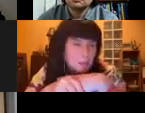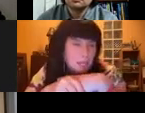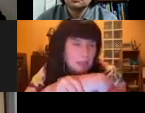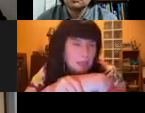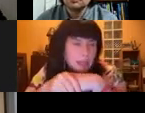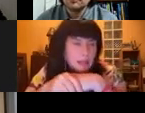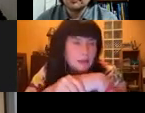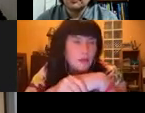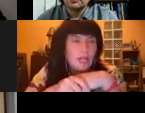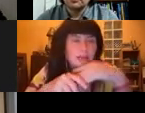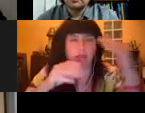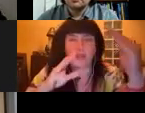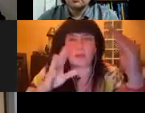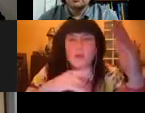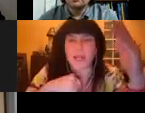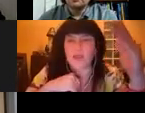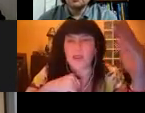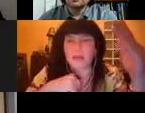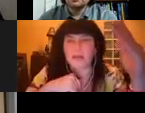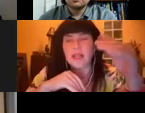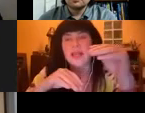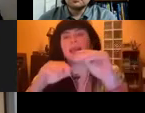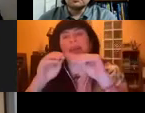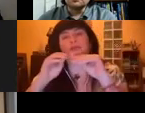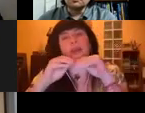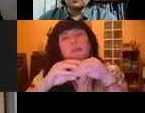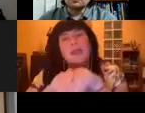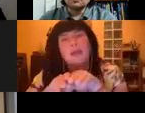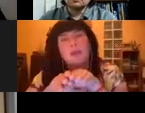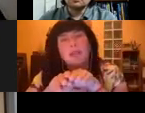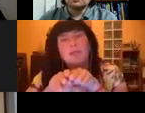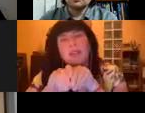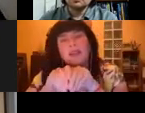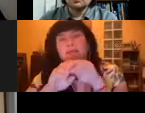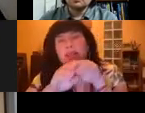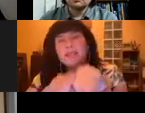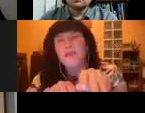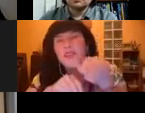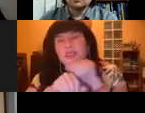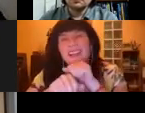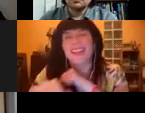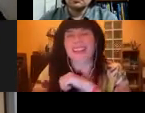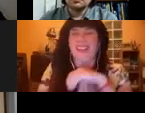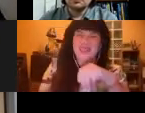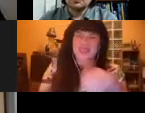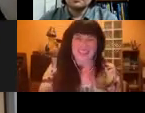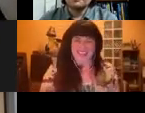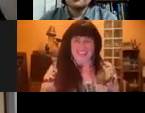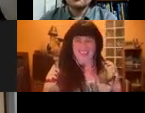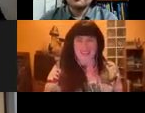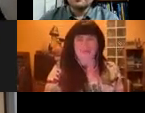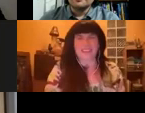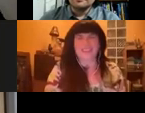sistema de modalidad, modalización y modulación. Esta exploración es más exploratoria que la anterior,